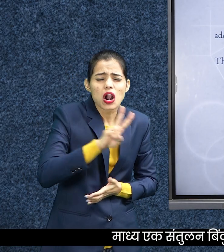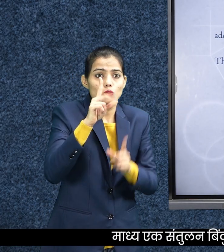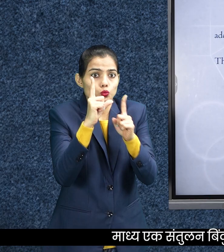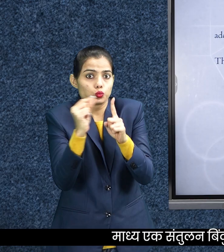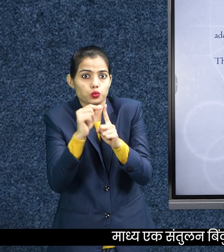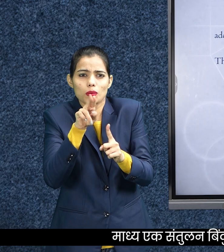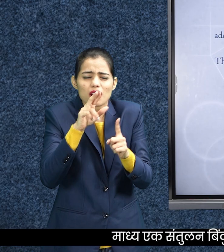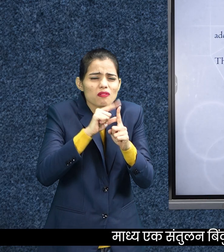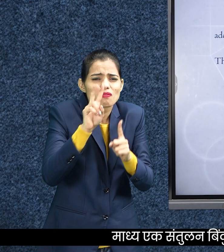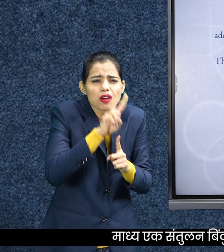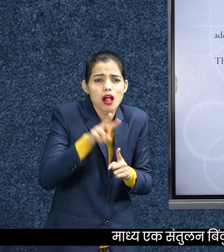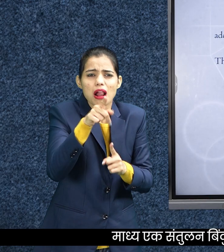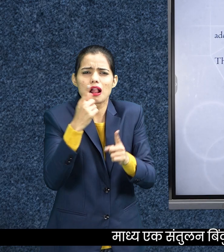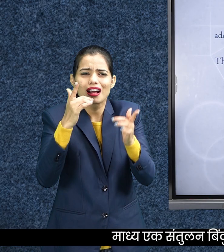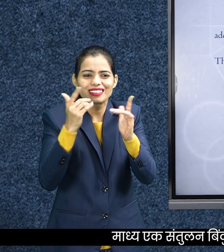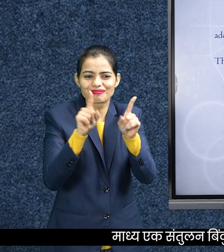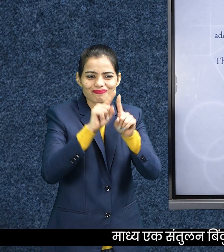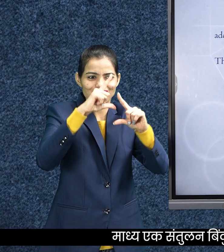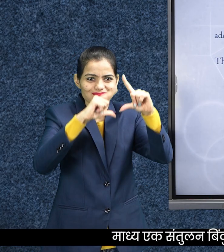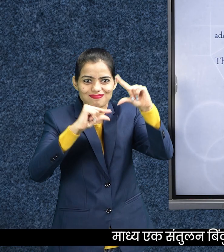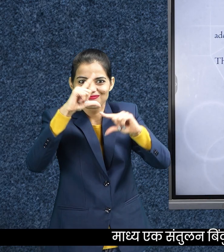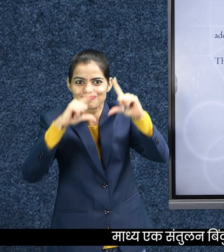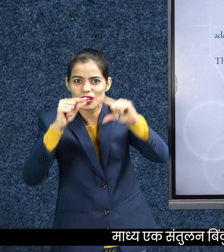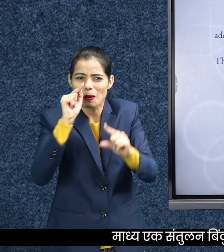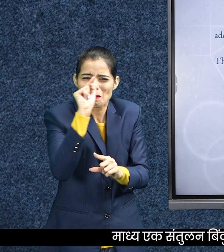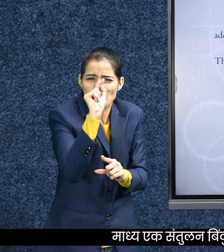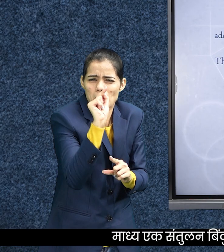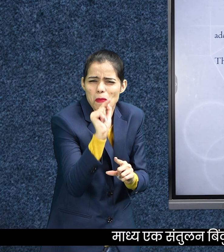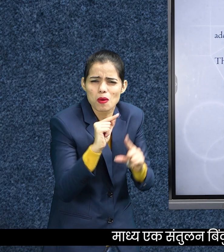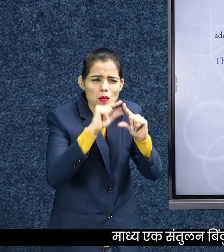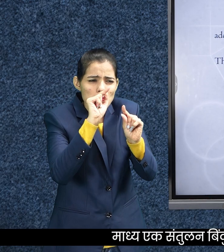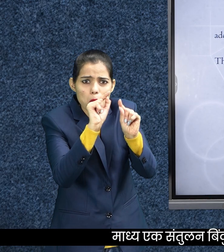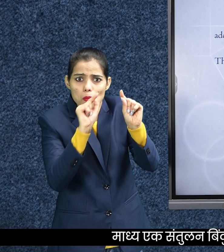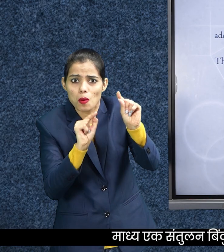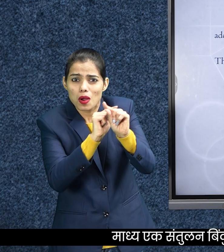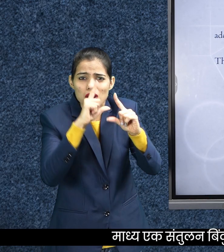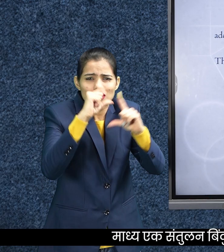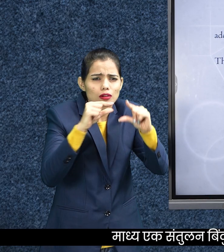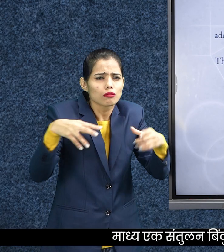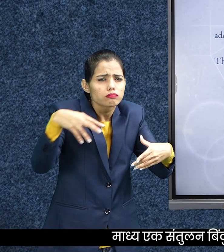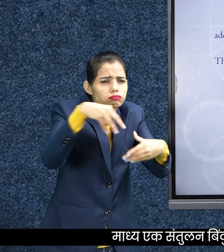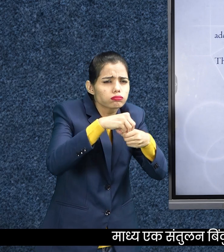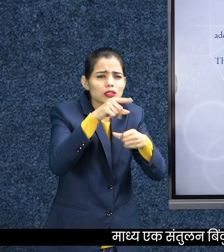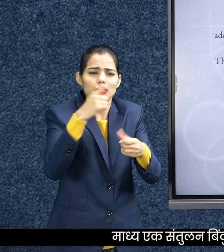माध्य एक संतुलन बिंदु या आंकड़ों का अंकगणितीय केंद्र प्रदान करता है।